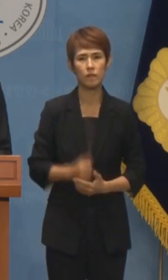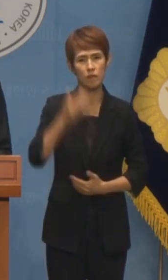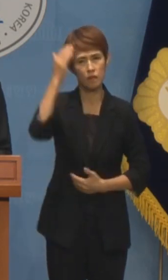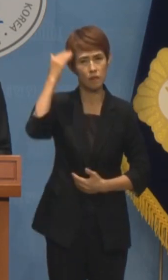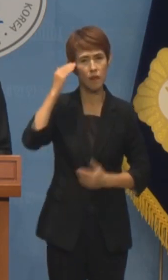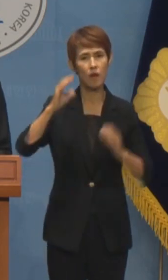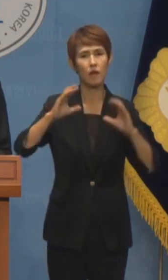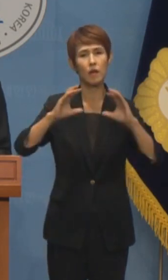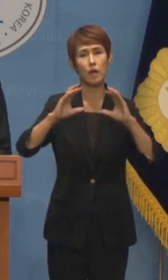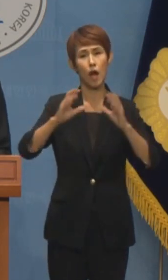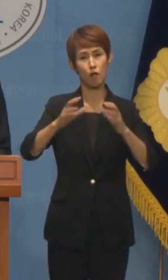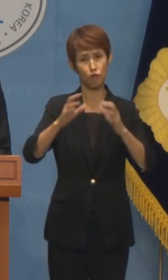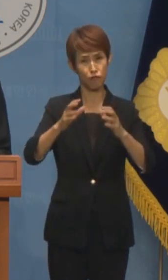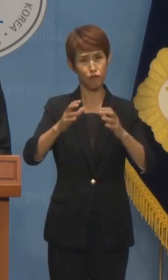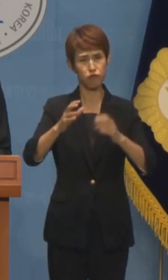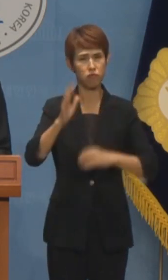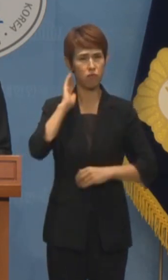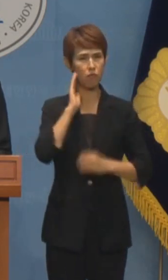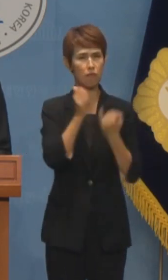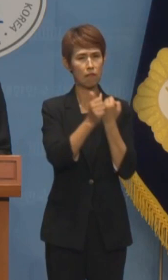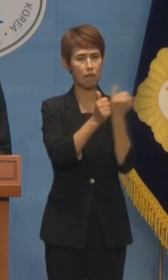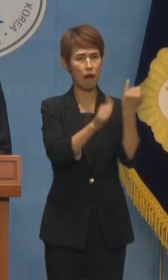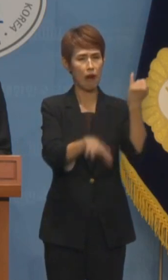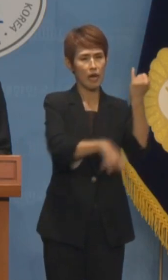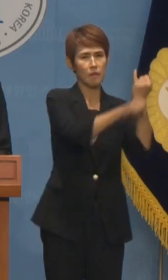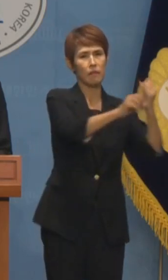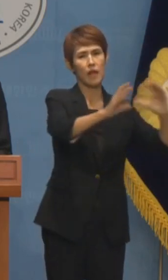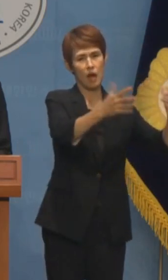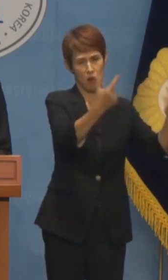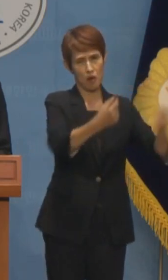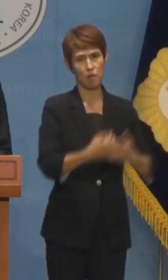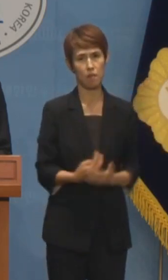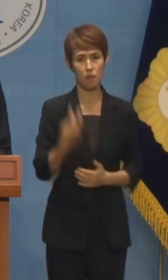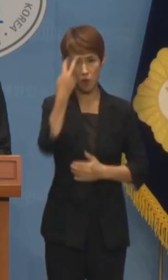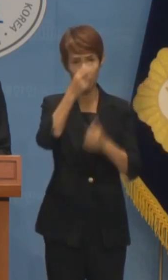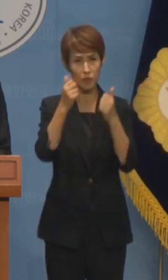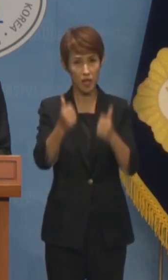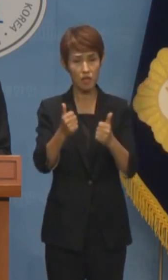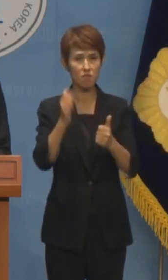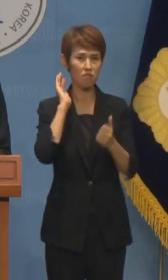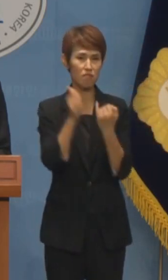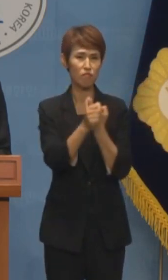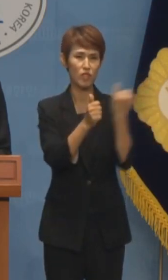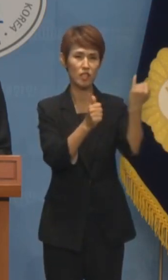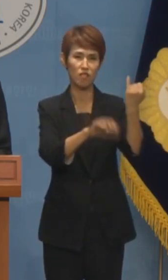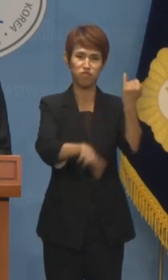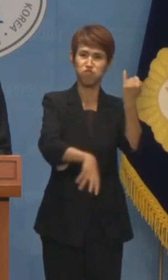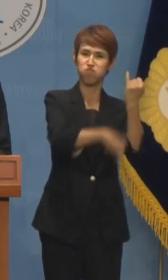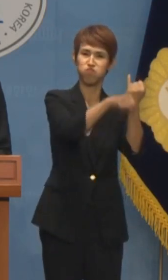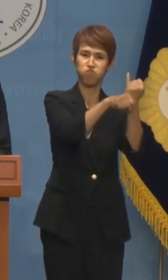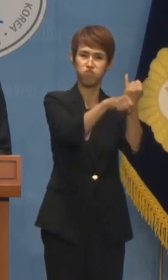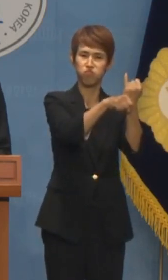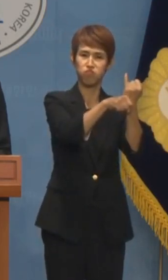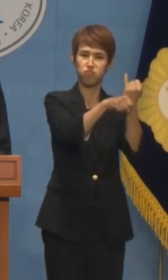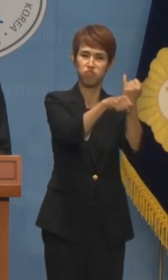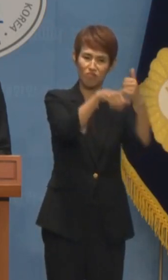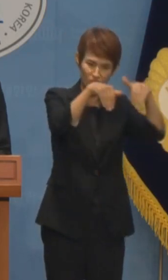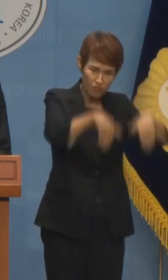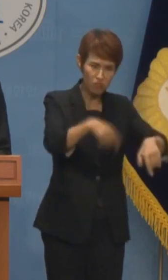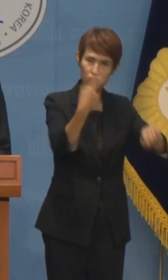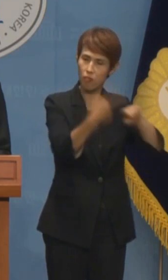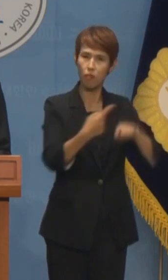대한민국이 김건희 공화국이 되었고 검찰은 김건희 공화국의 보위부로